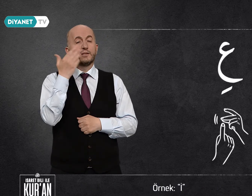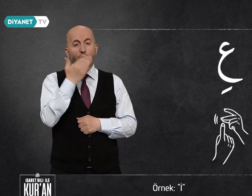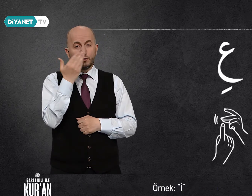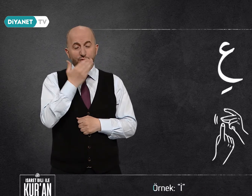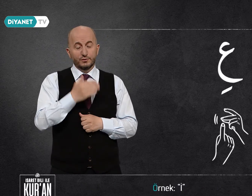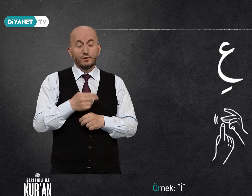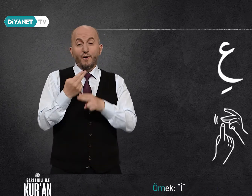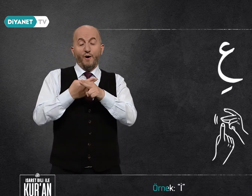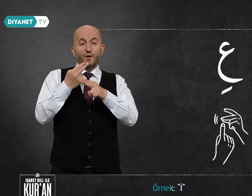örnek